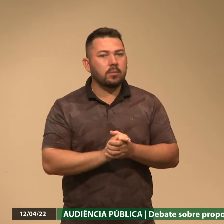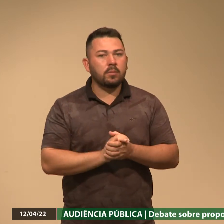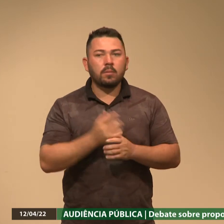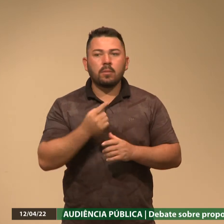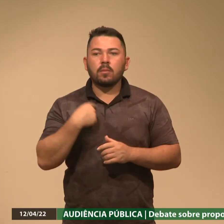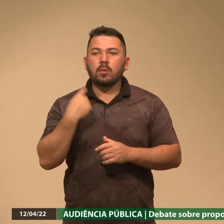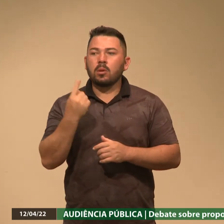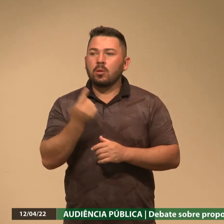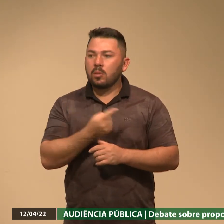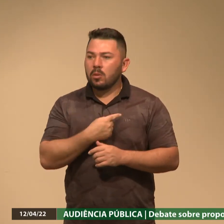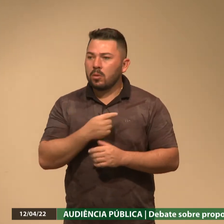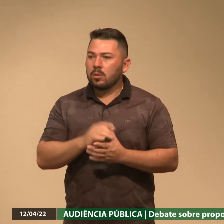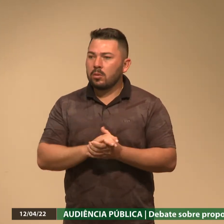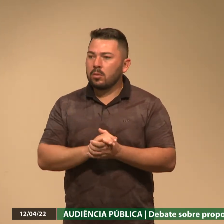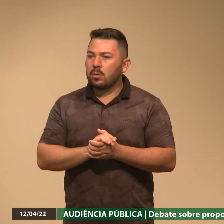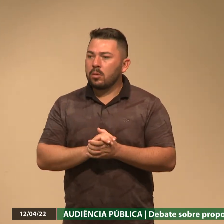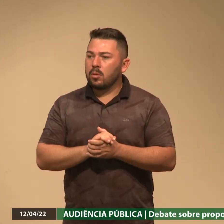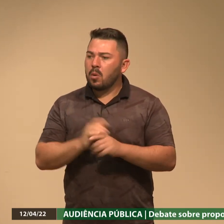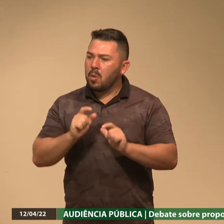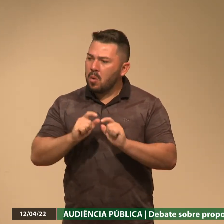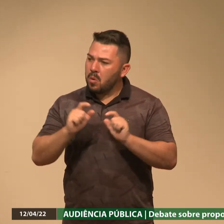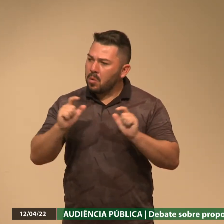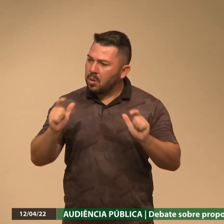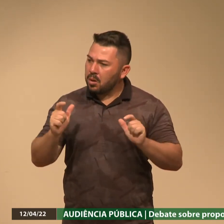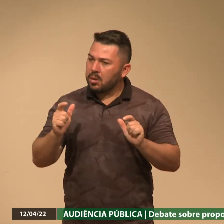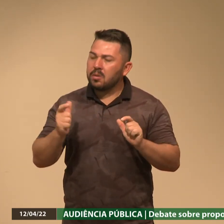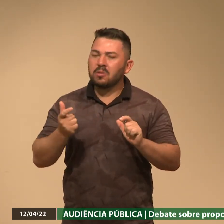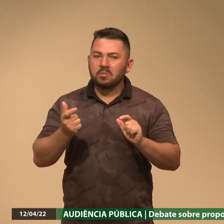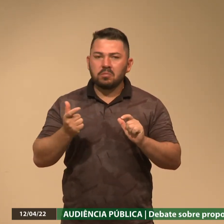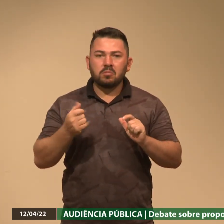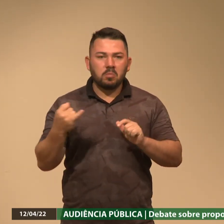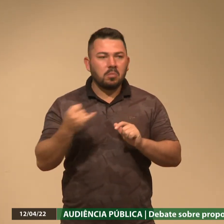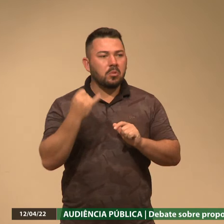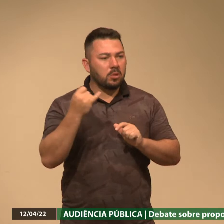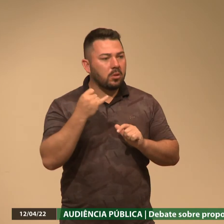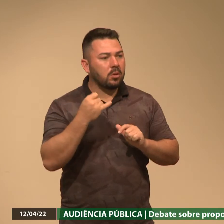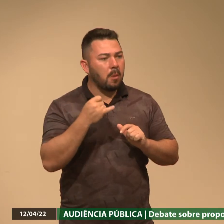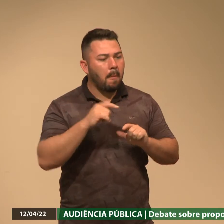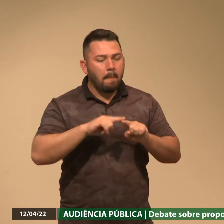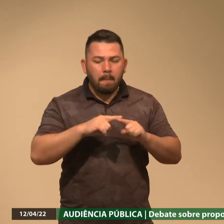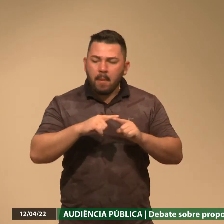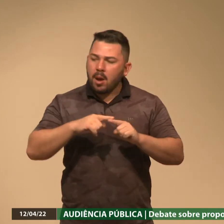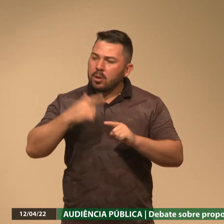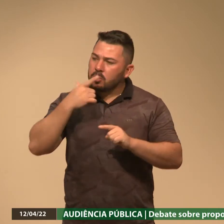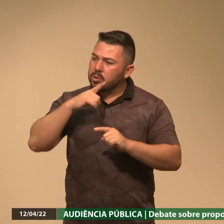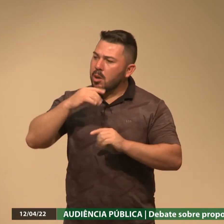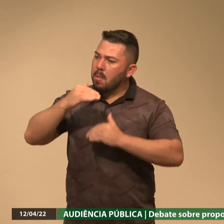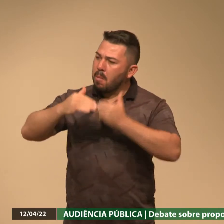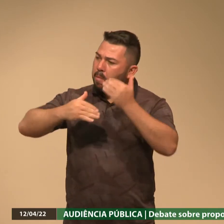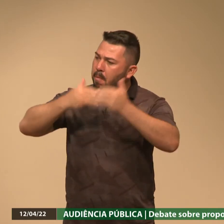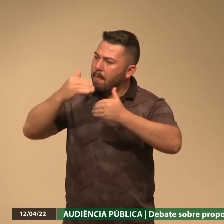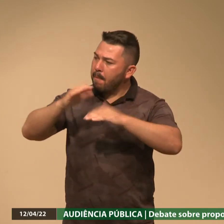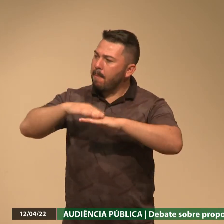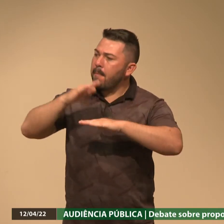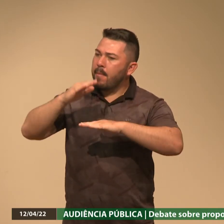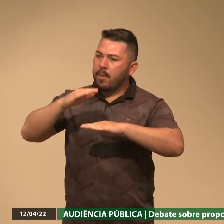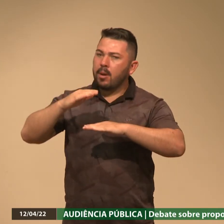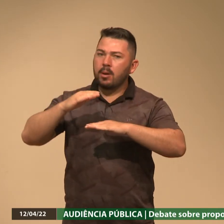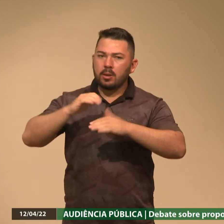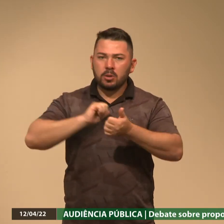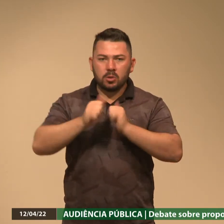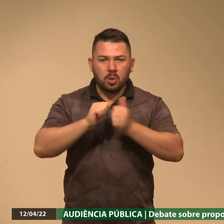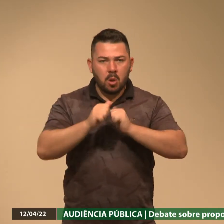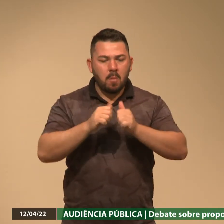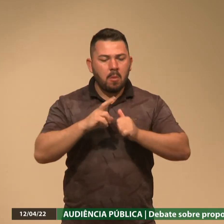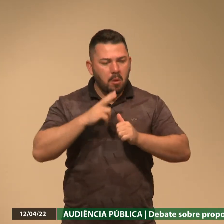e nós temos um demos um grande passo e não tem o bolsa atleta mas podemos evoluir ainda mais fortalecendo o